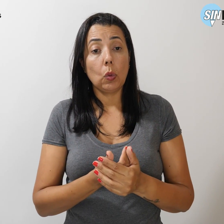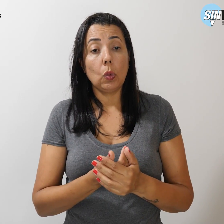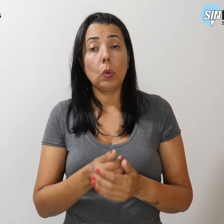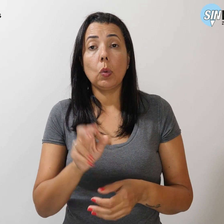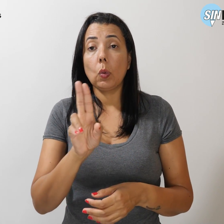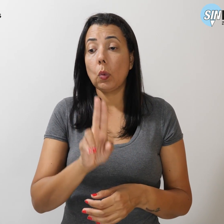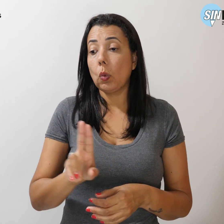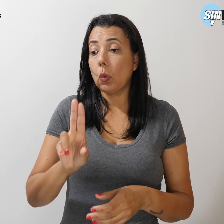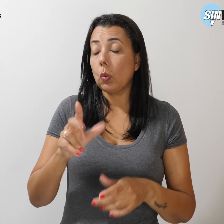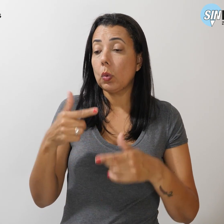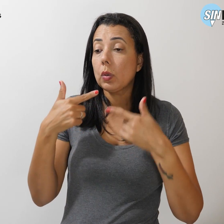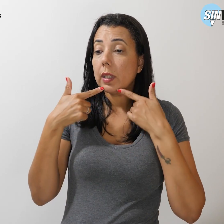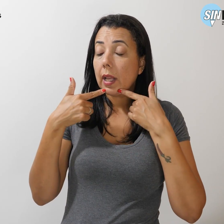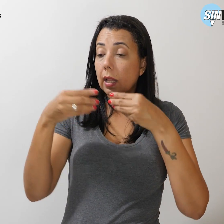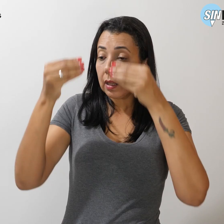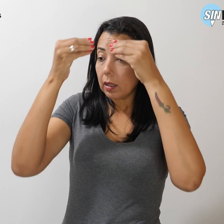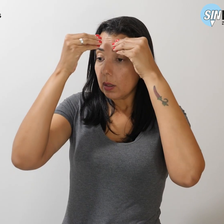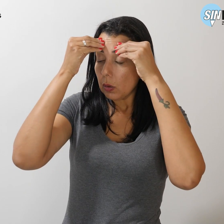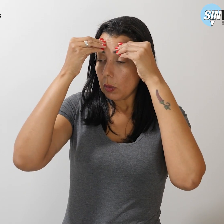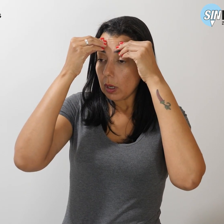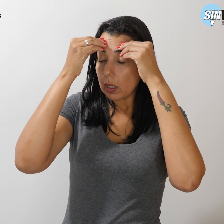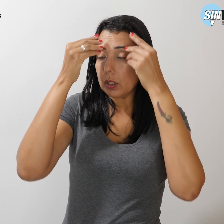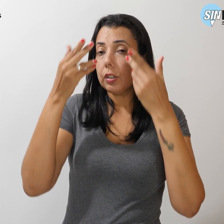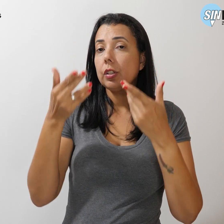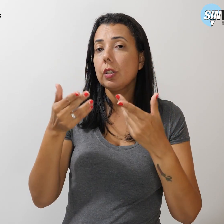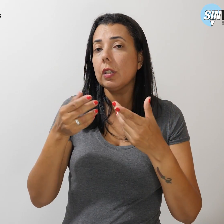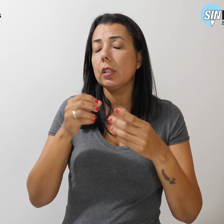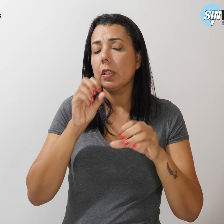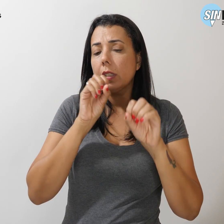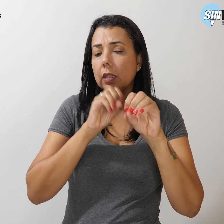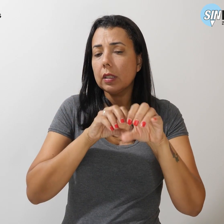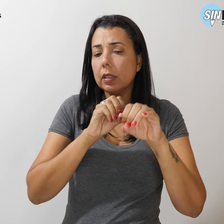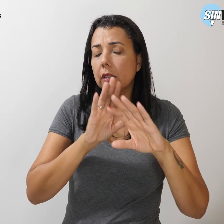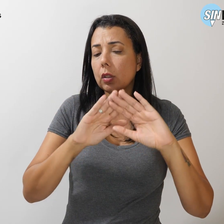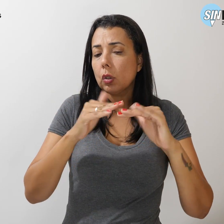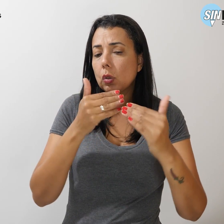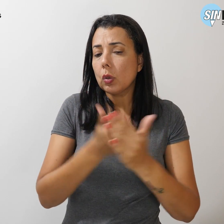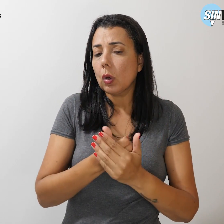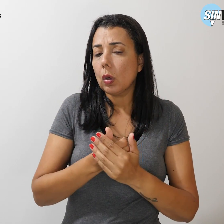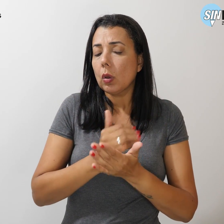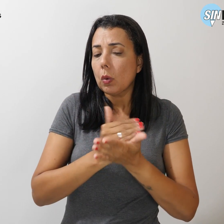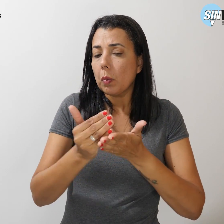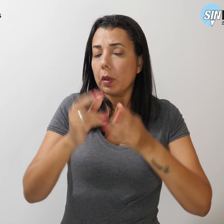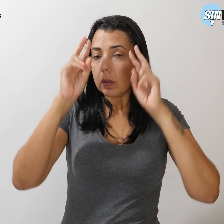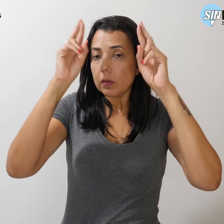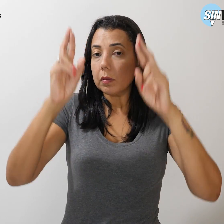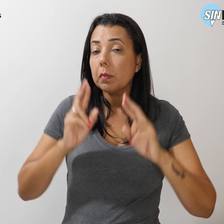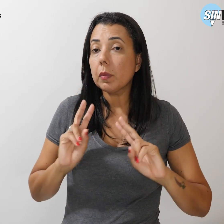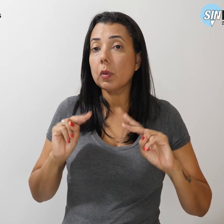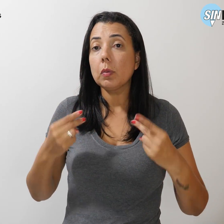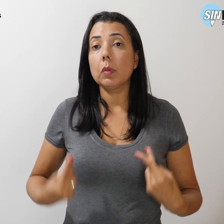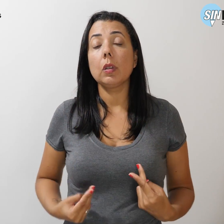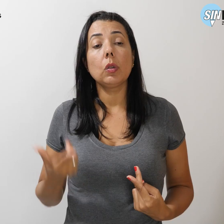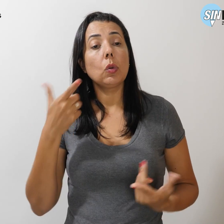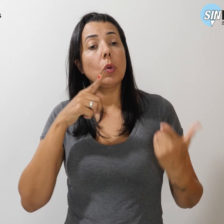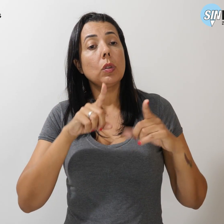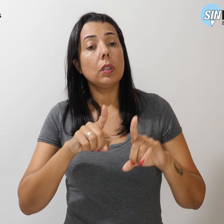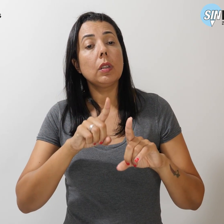da linguagem neutra em sala de aula como princípio da dignidade humana ganhou reforço com